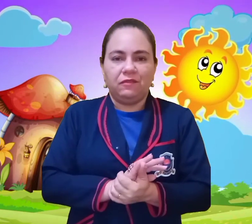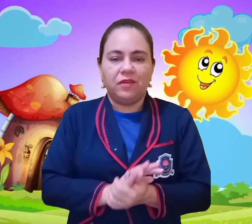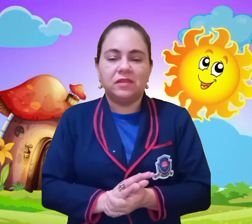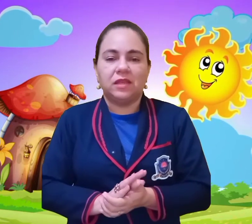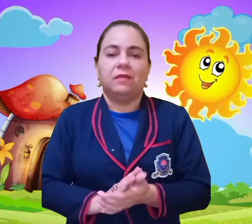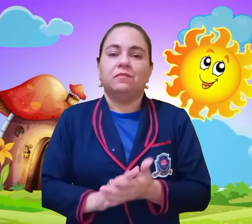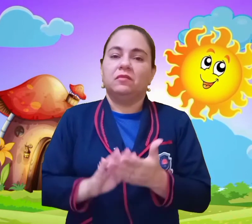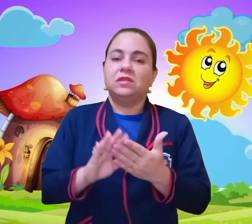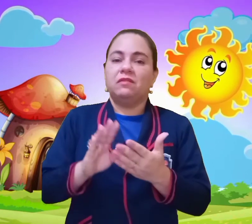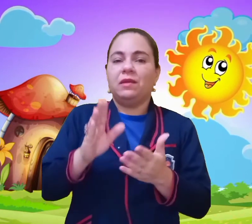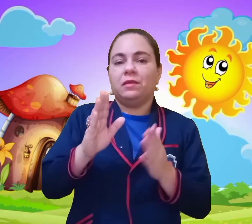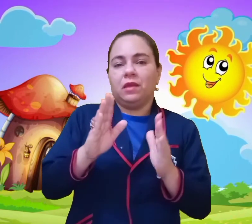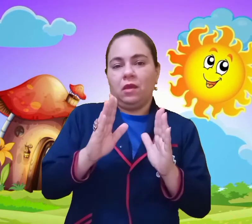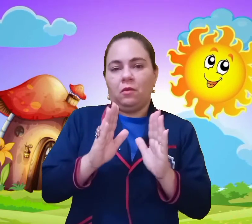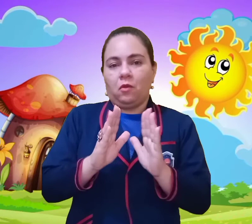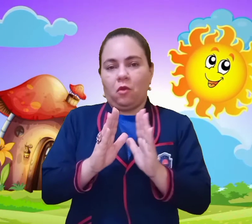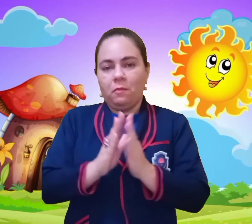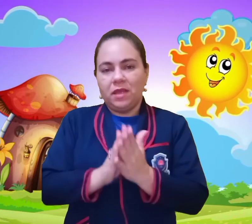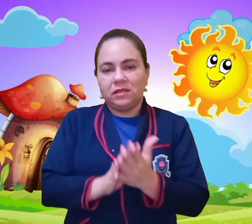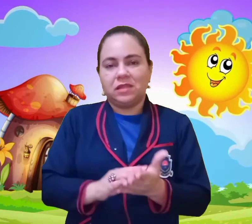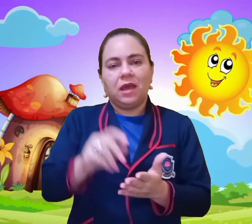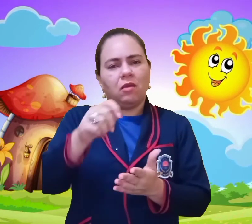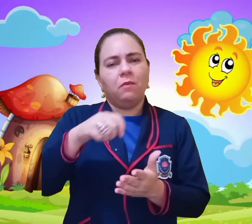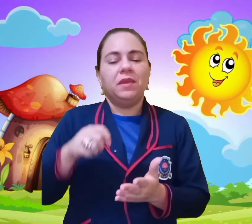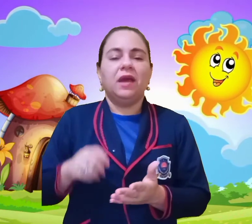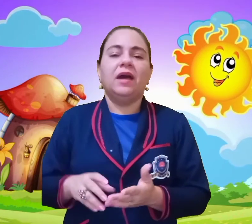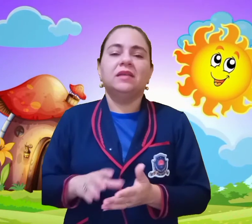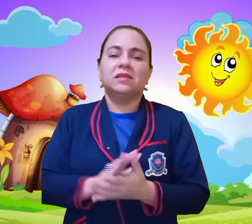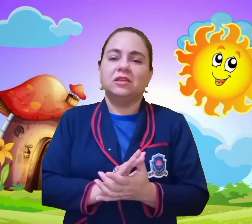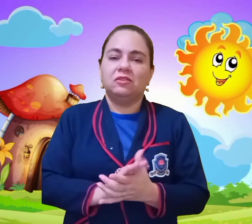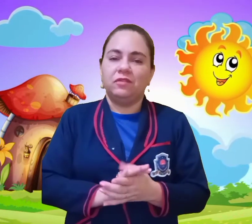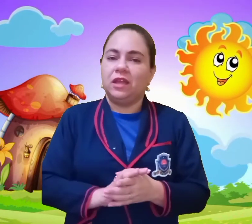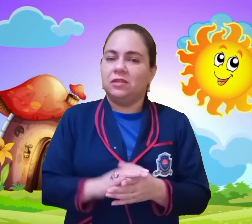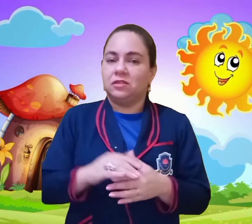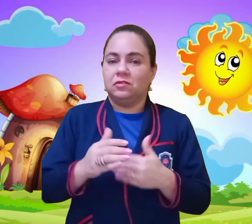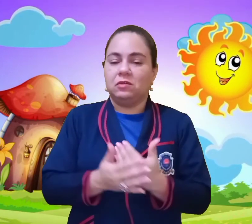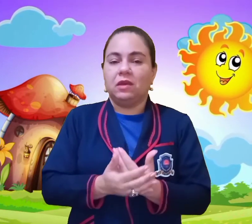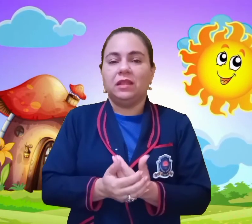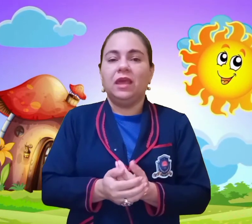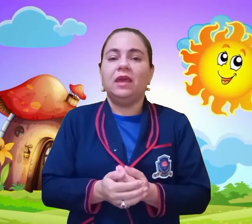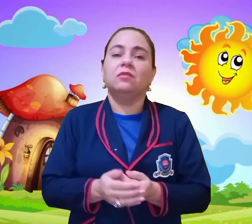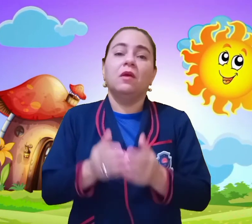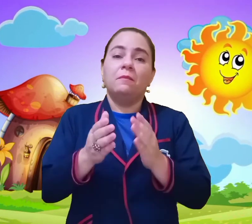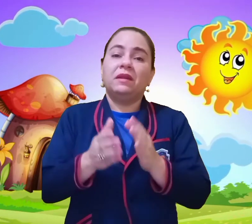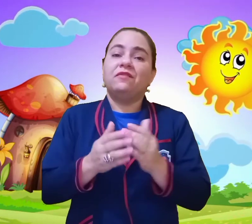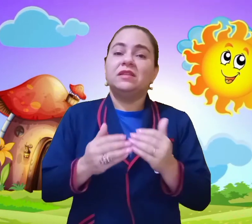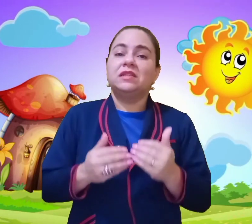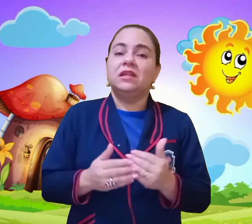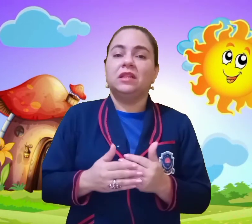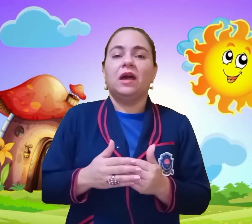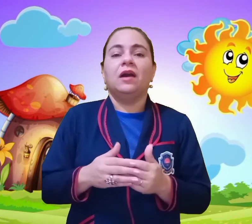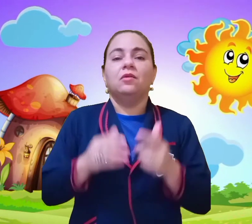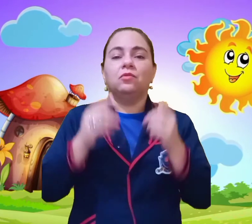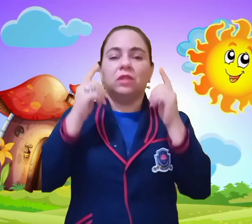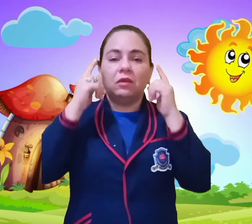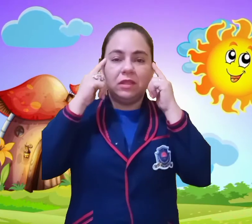E depois, após a nossa aula online aí, eu deixo uma